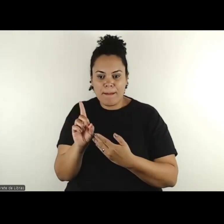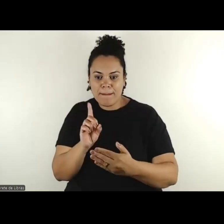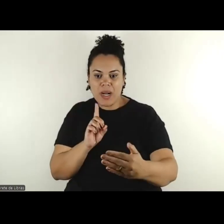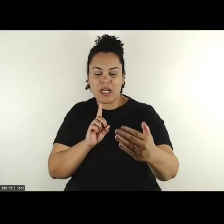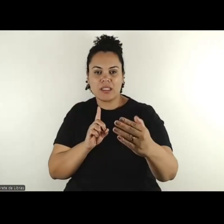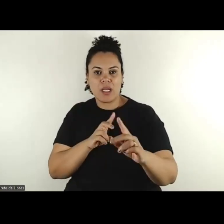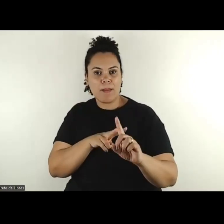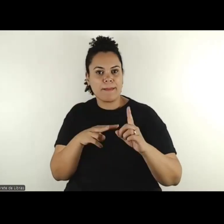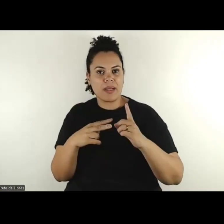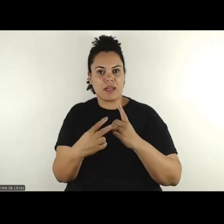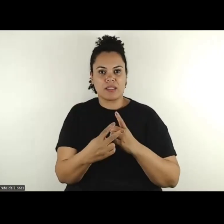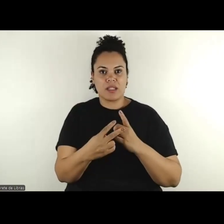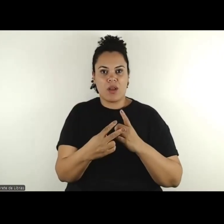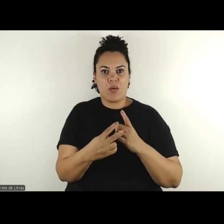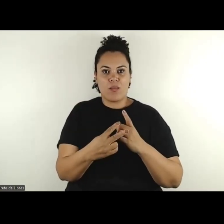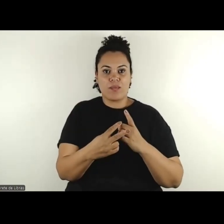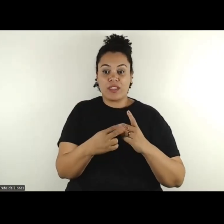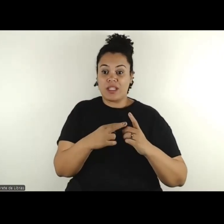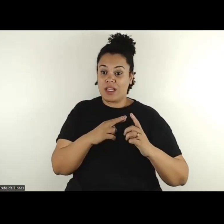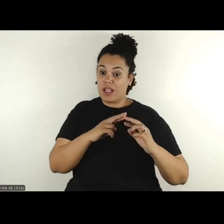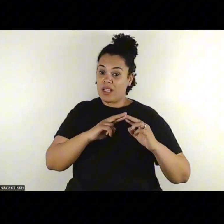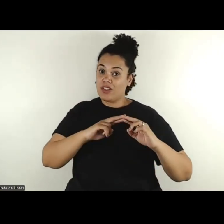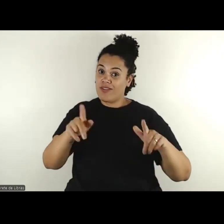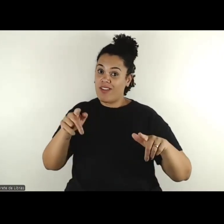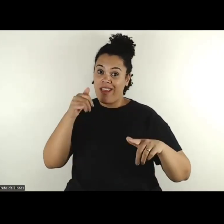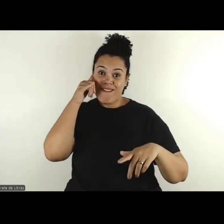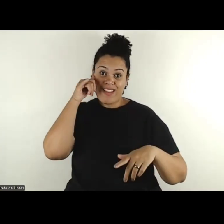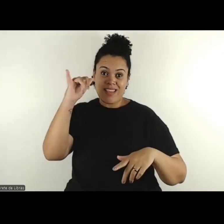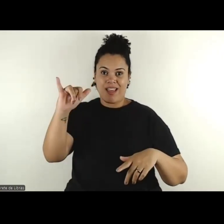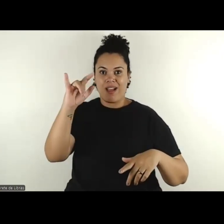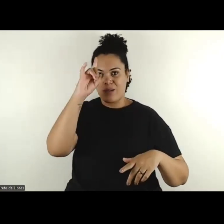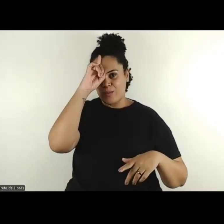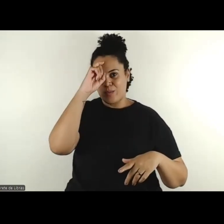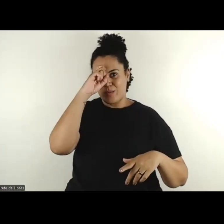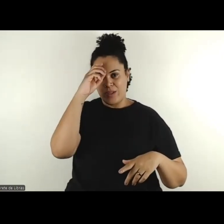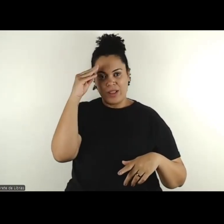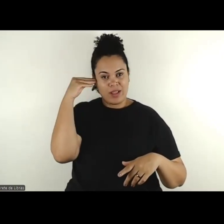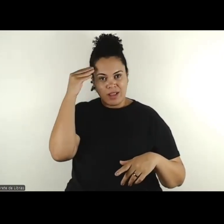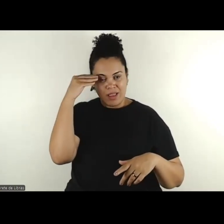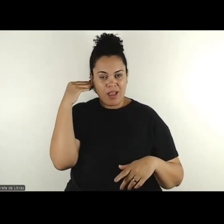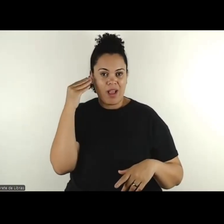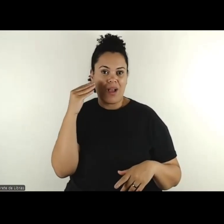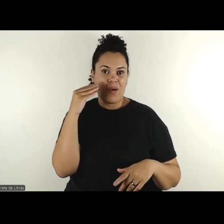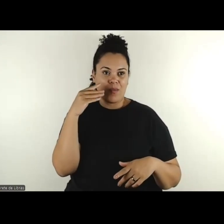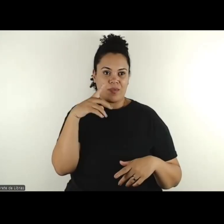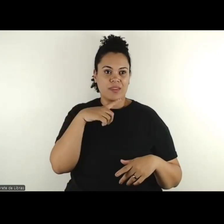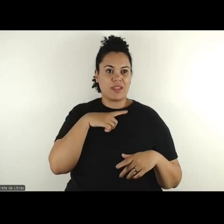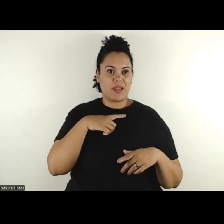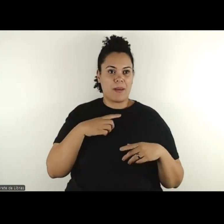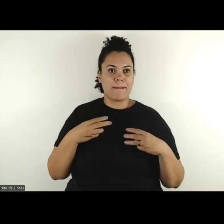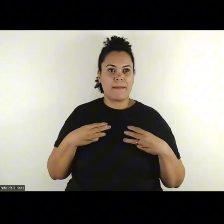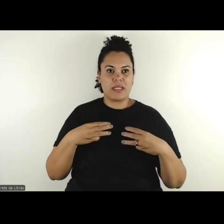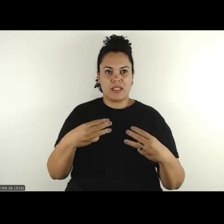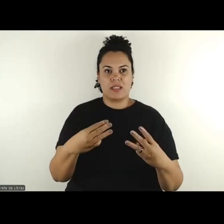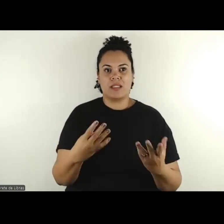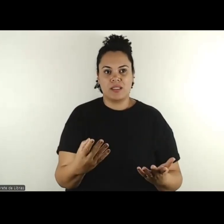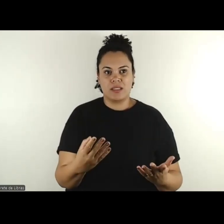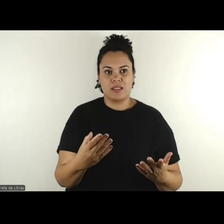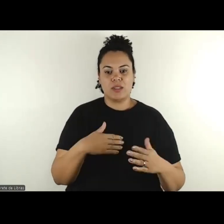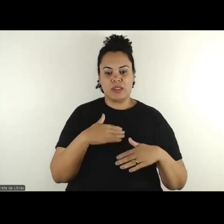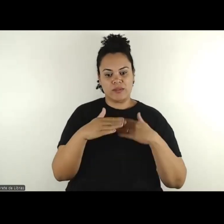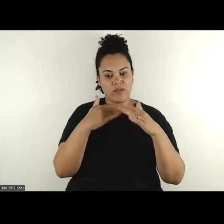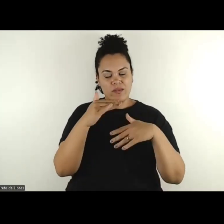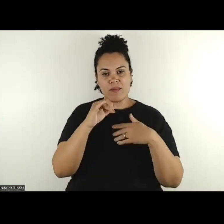perspectiva antimanicomial. Então, a gente tem hoje, né, no governo federal, no Ministério no Ministério do Desenvolvimento